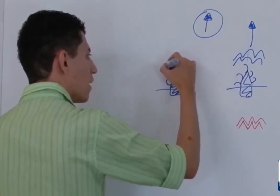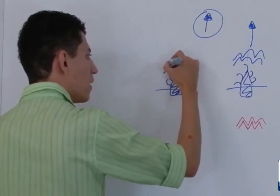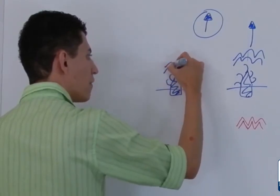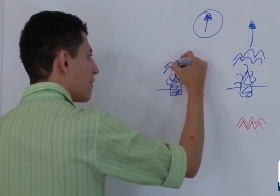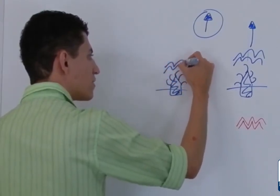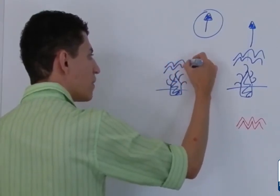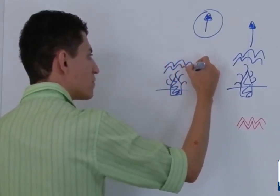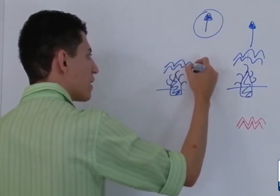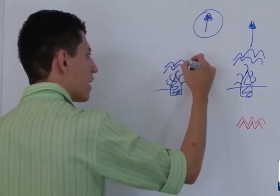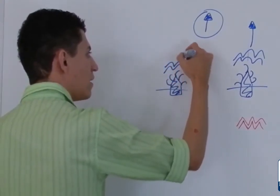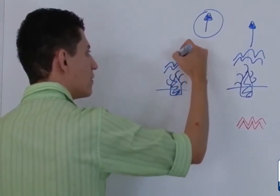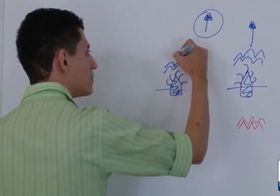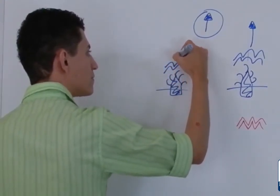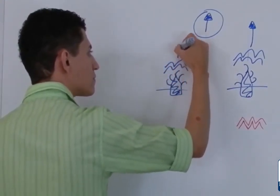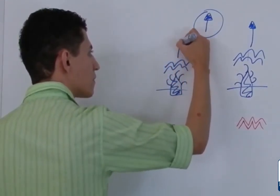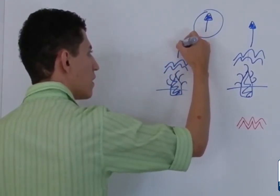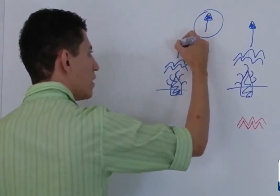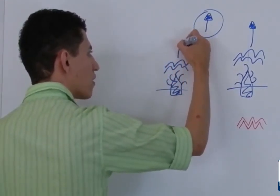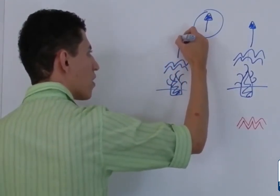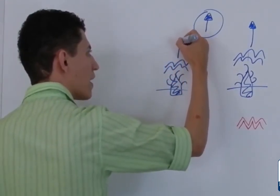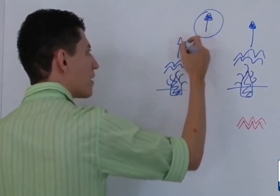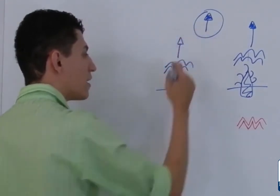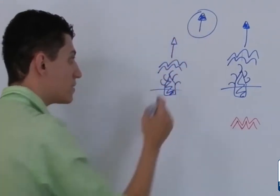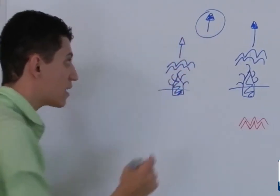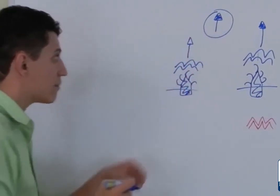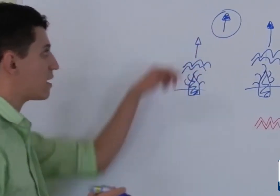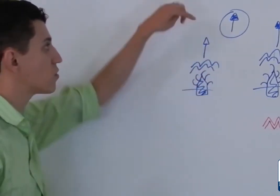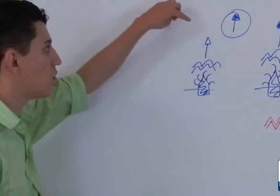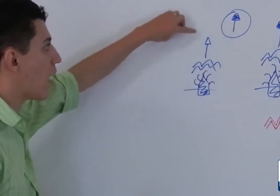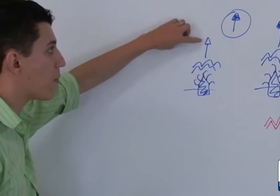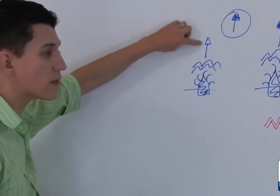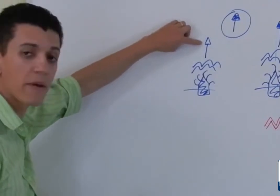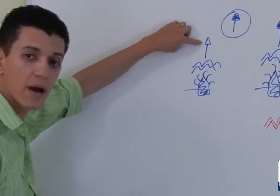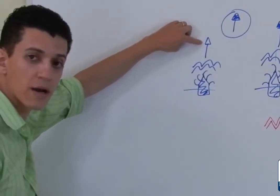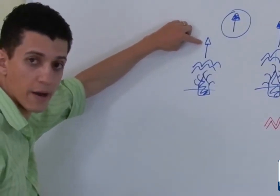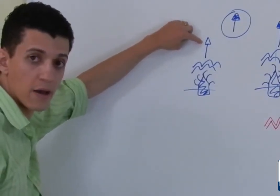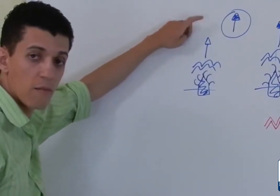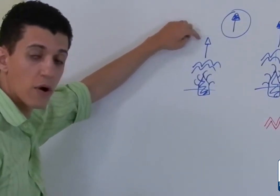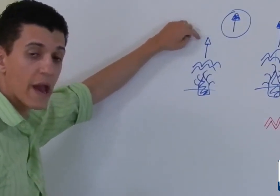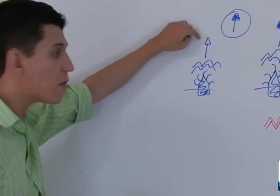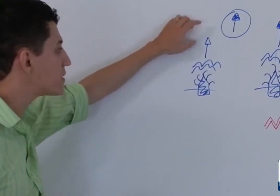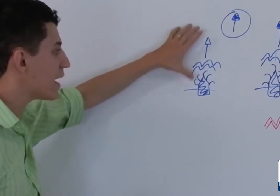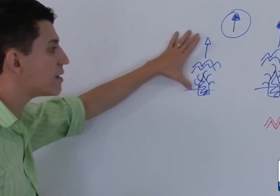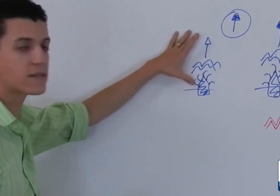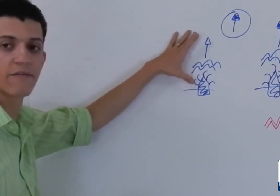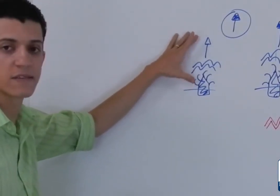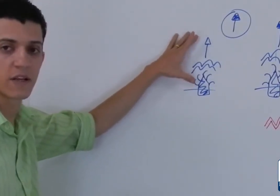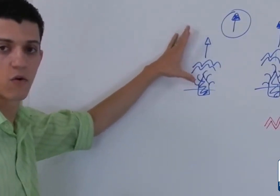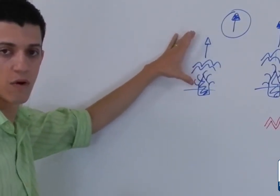Ia fazer o mesmo detalhe. Ia colocar aqui a seta, mas com a ponta branca. Porque é a mão esquerda que está fazendo o